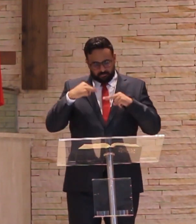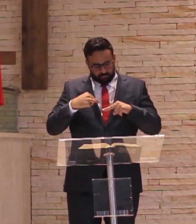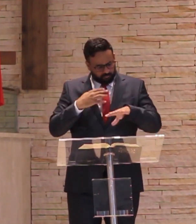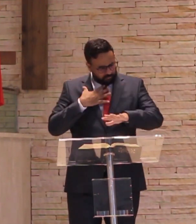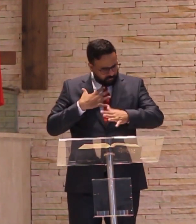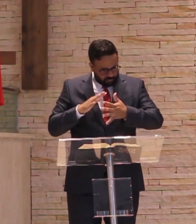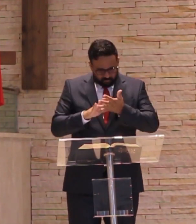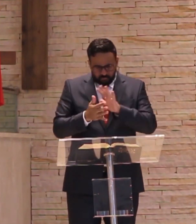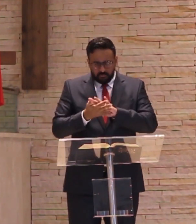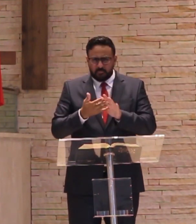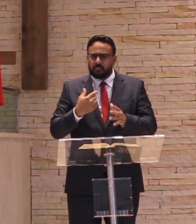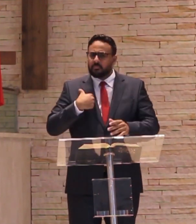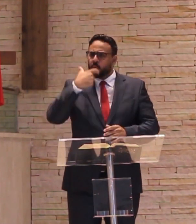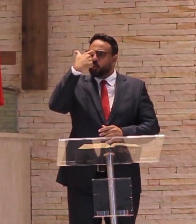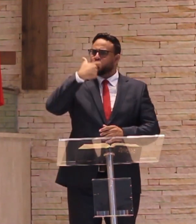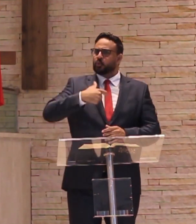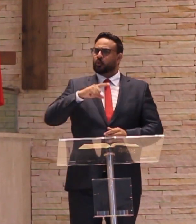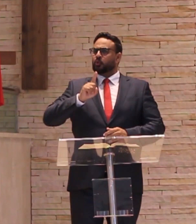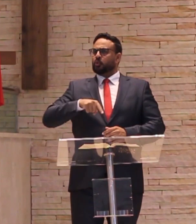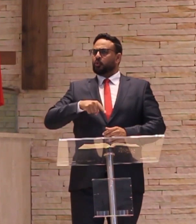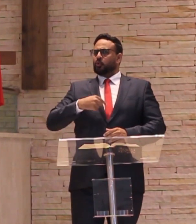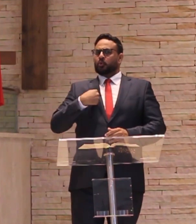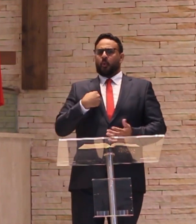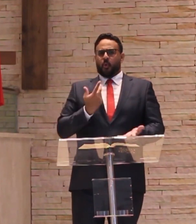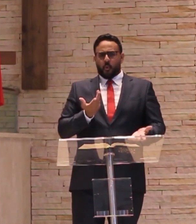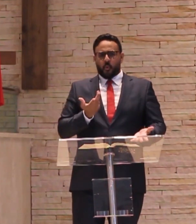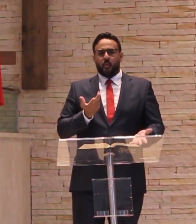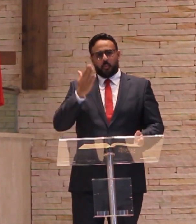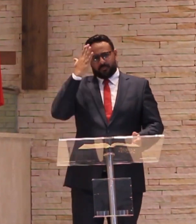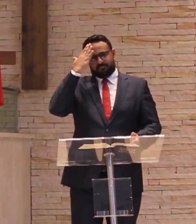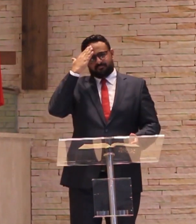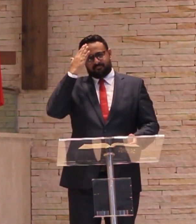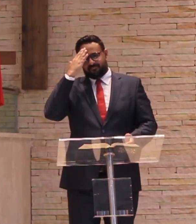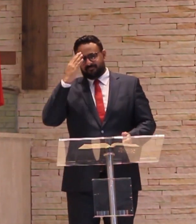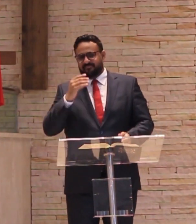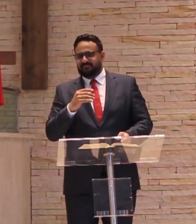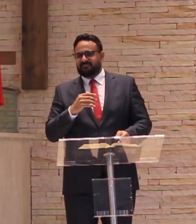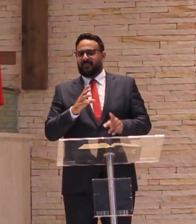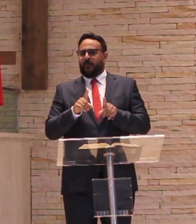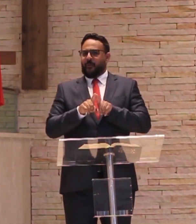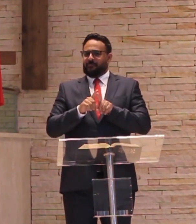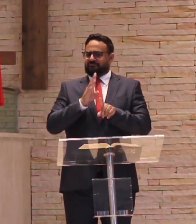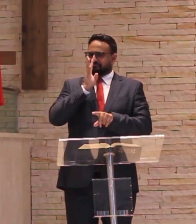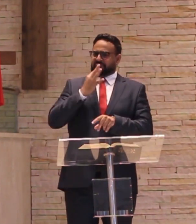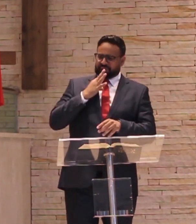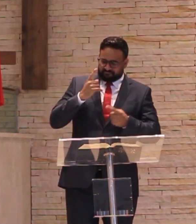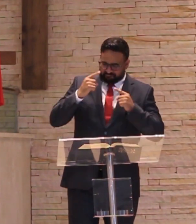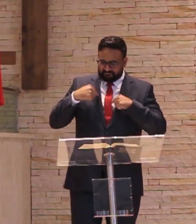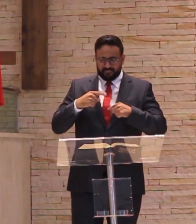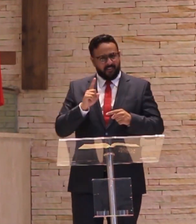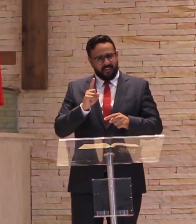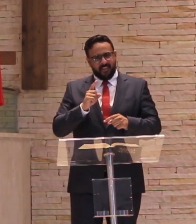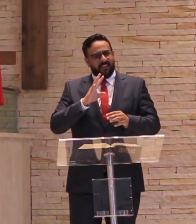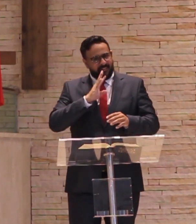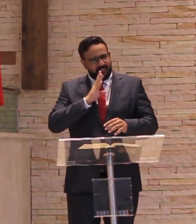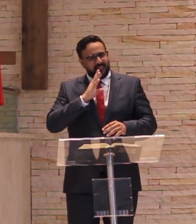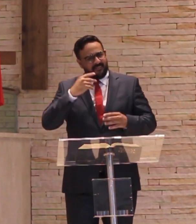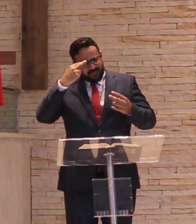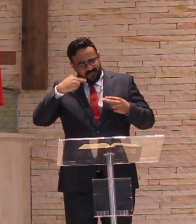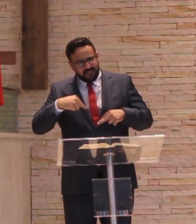você vai viver e vai se reconhecer, vai saber quem foi você e da sua história. Você não vai olhar para você